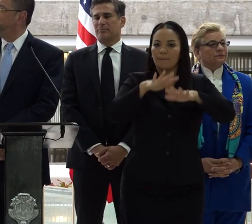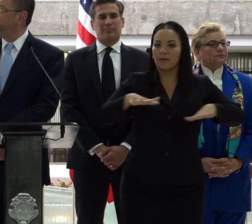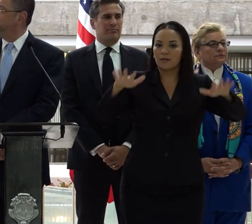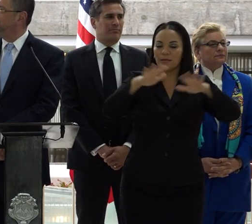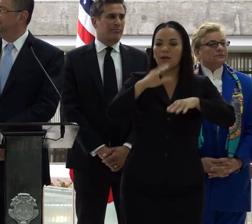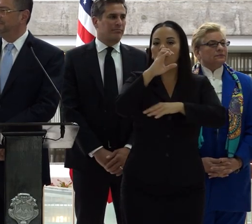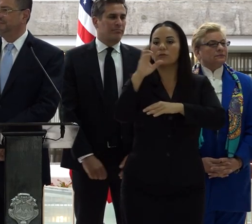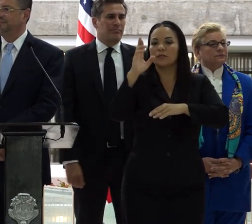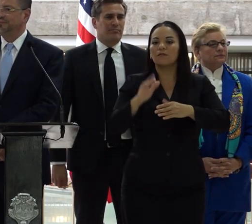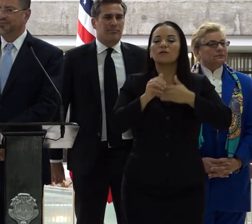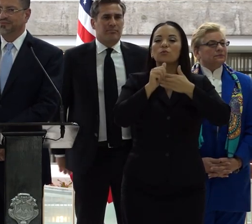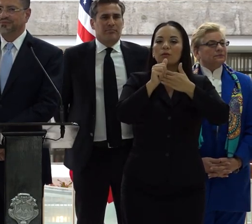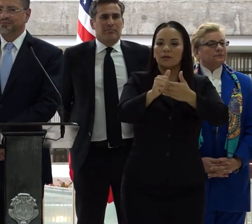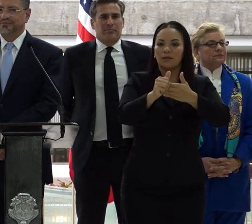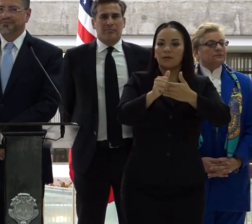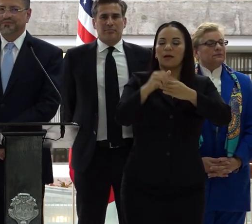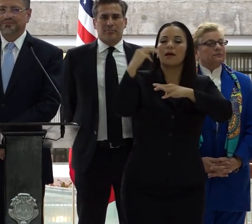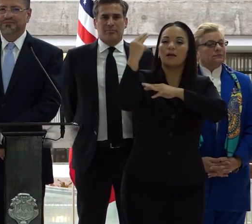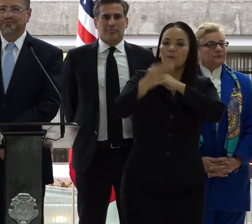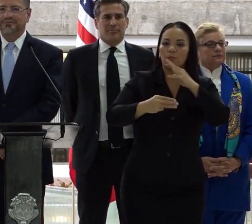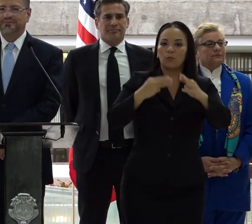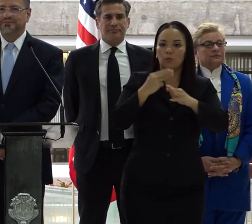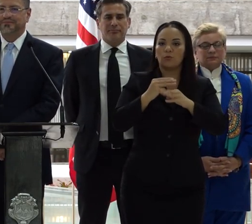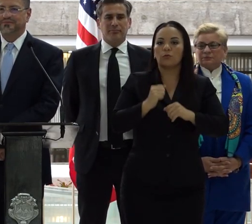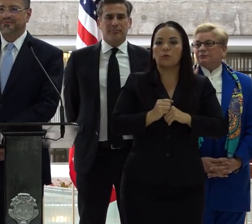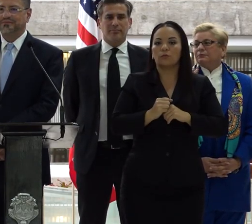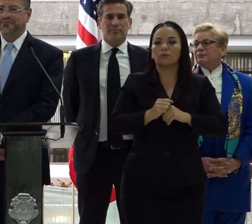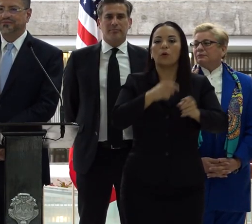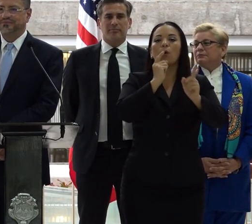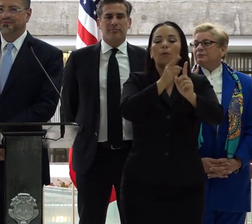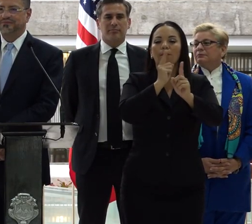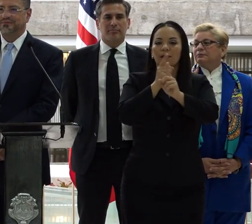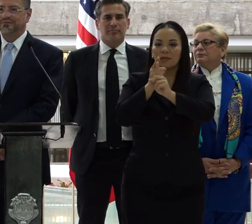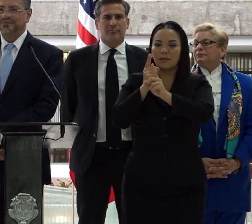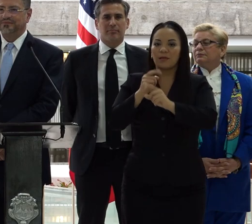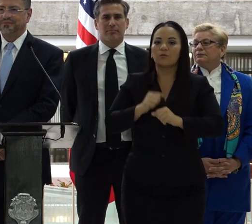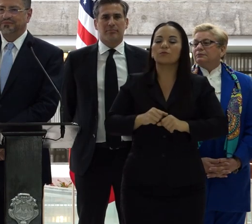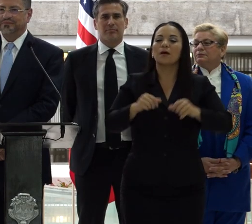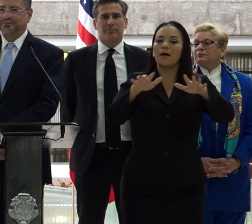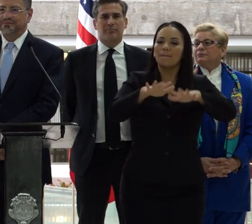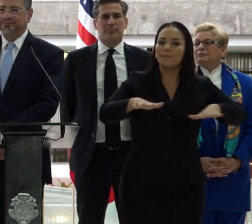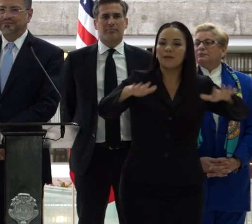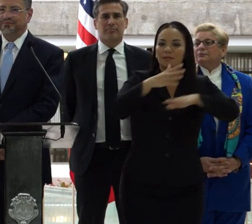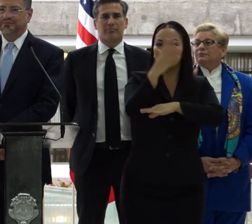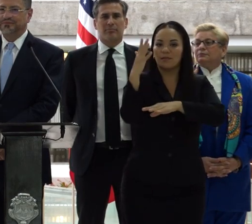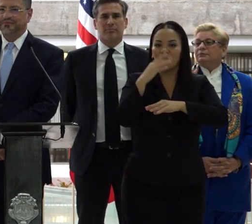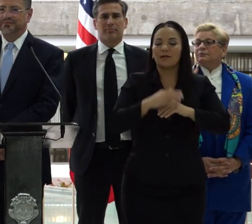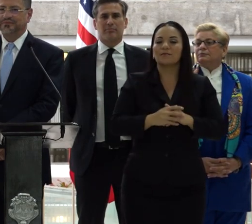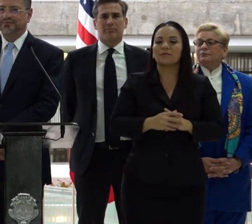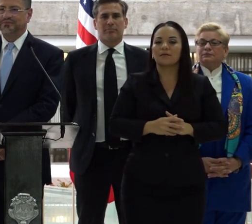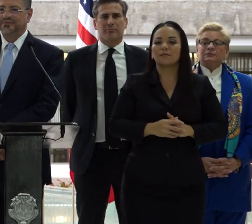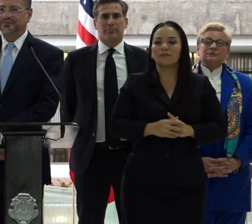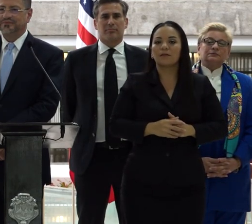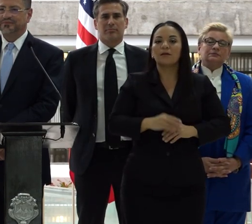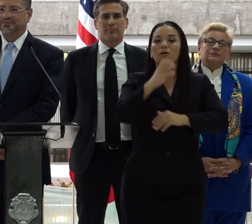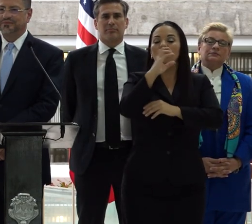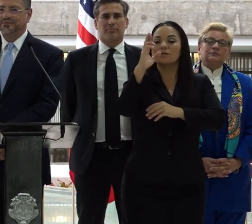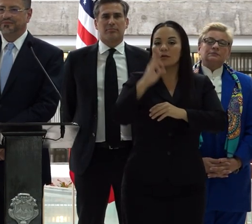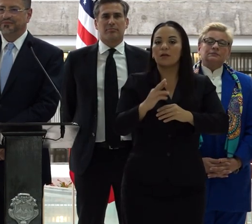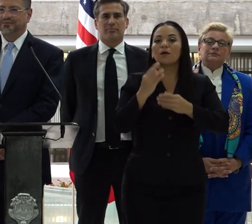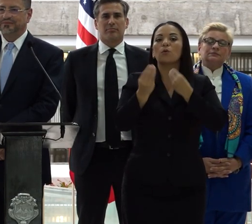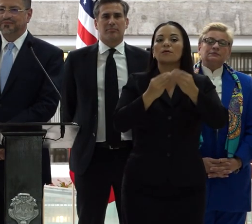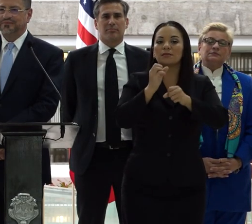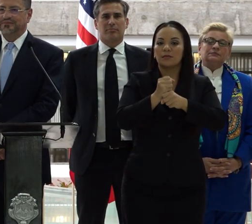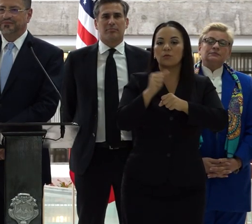Rica es un líder a nivel mundial con sus objetivos ambientales, y lo que está haciendo Costa Rica junto con otros